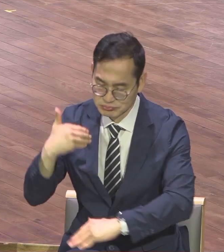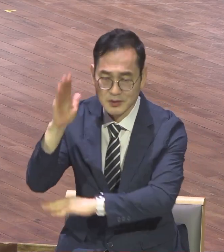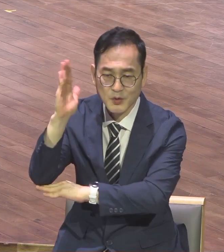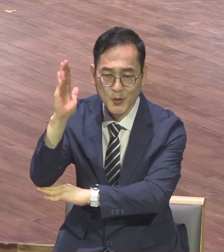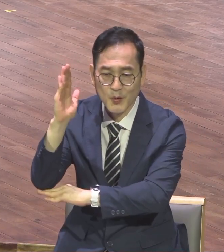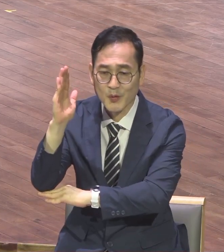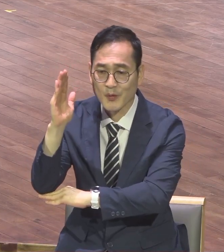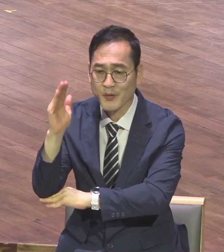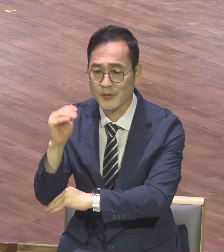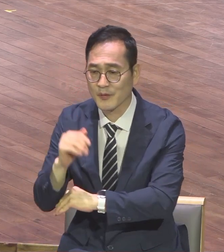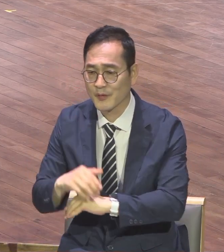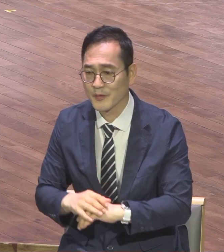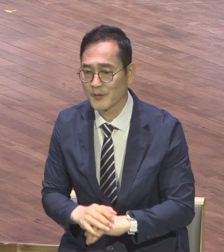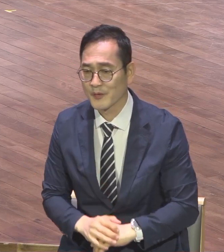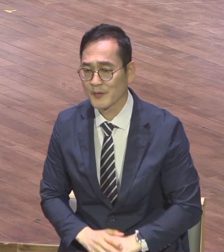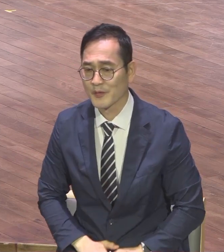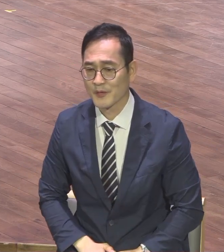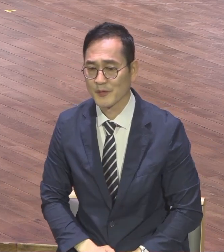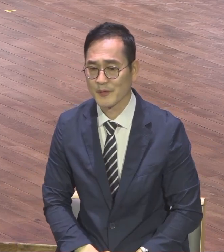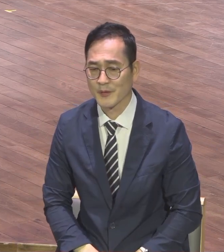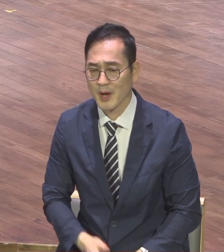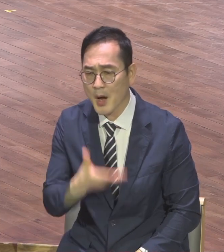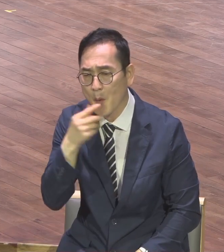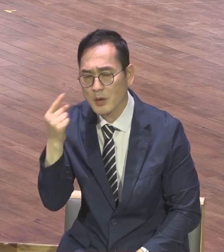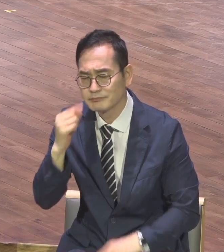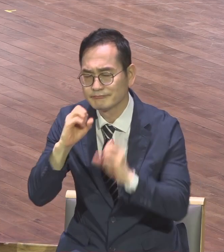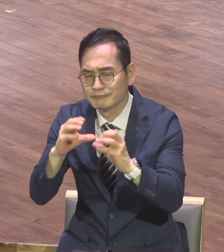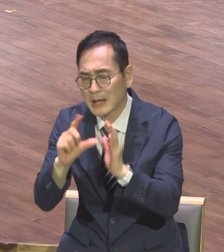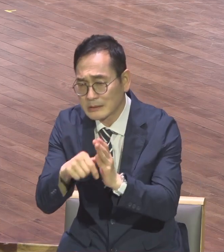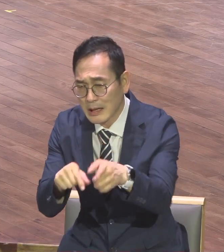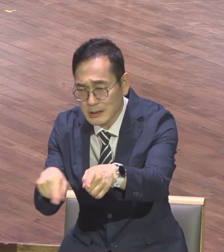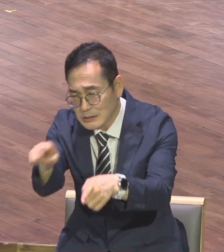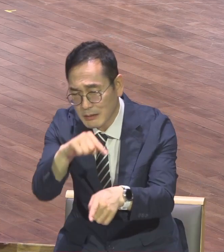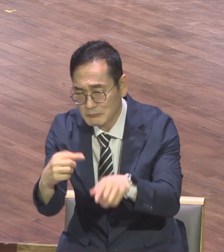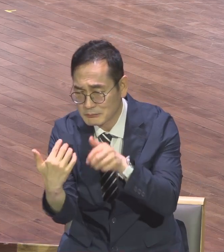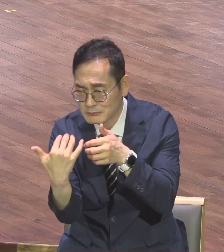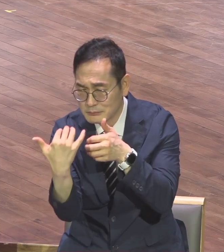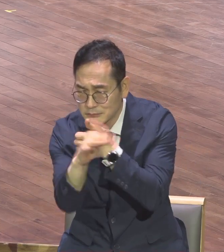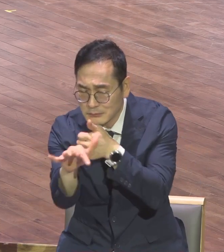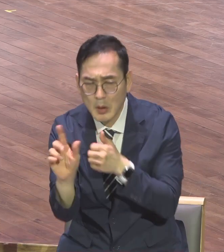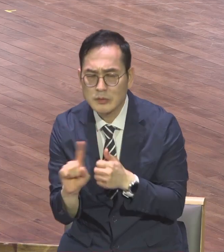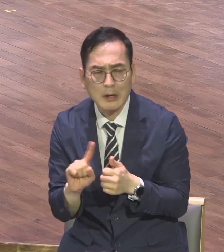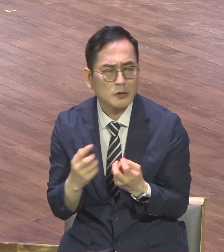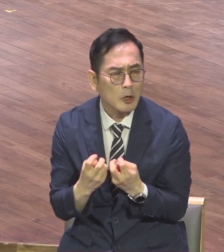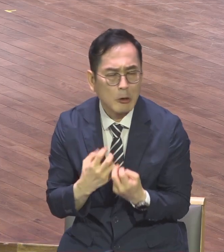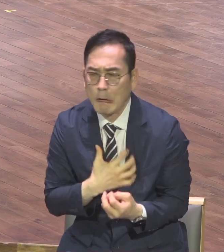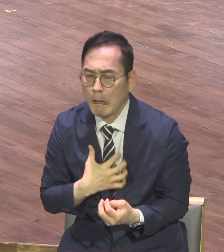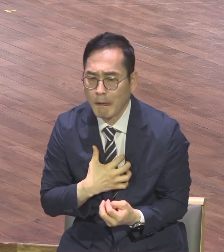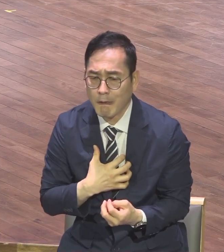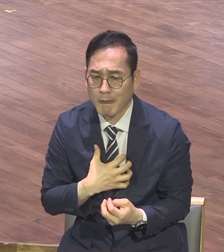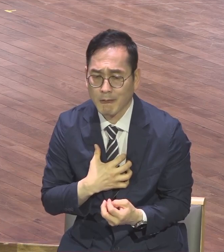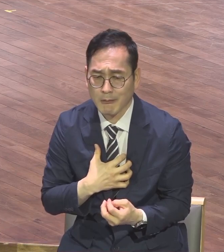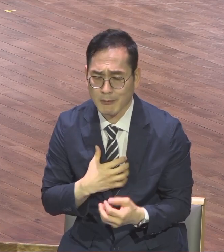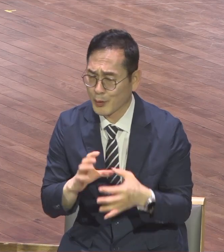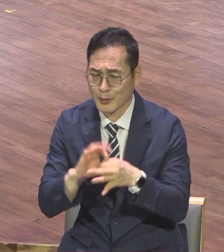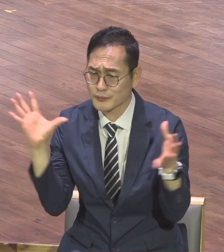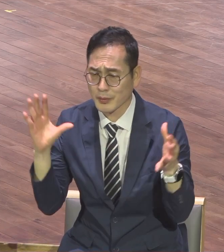내가 이렇게 복음을 전하면 어떤 반응을 보일까 관심 가지지 마세요. 우리 책임